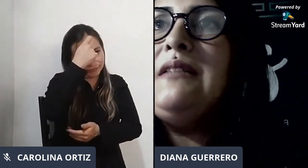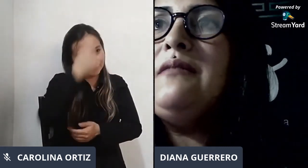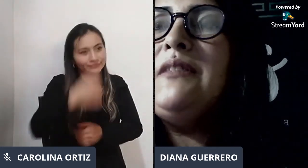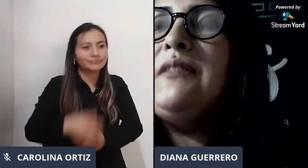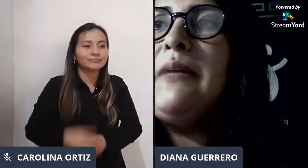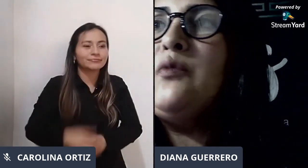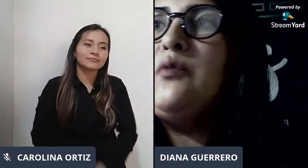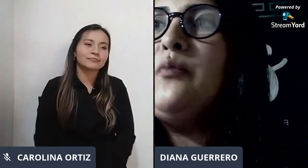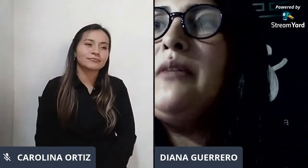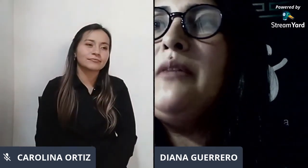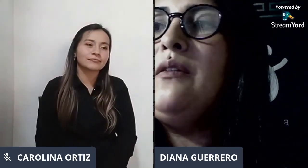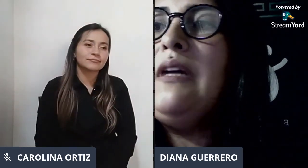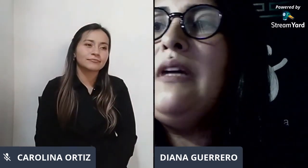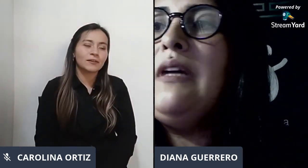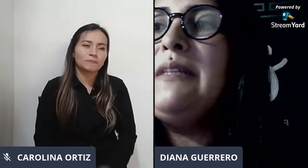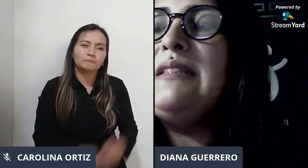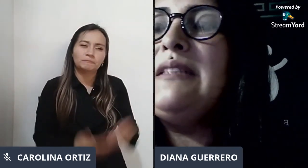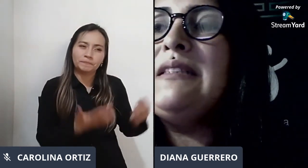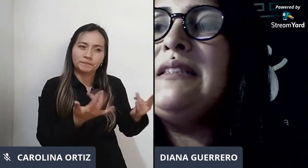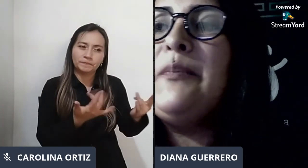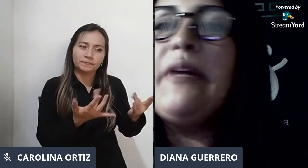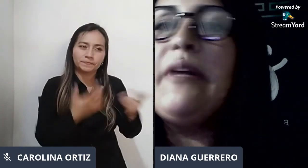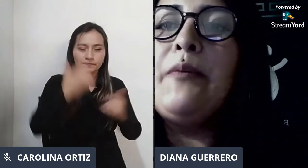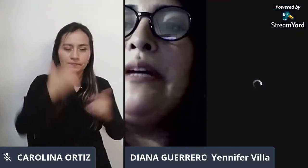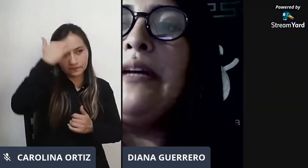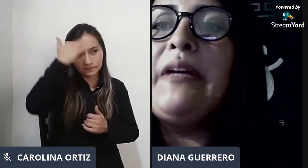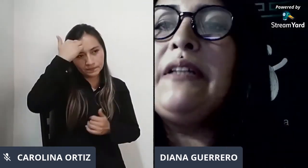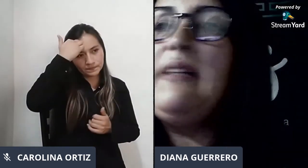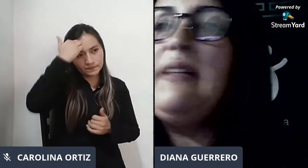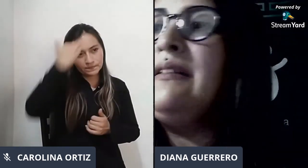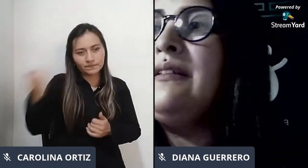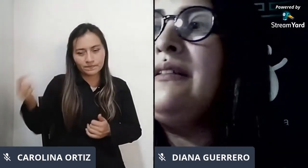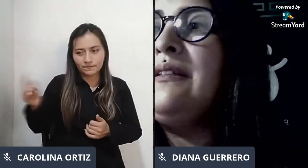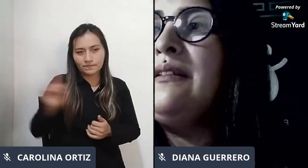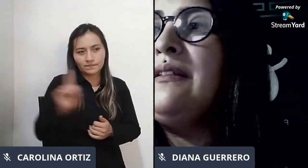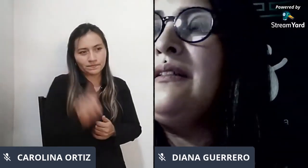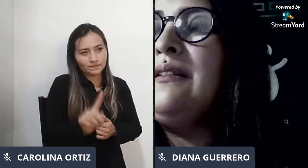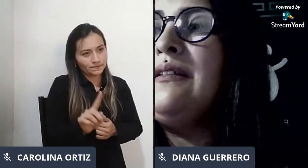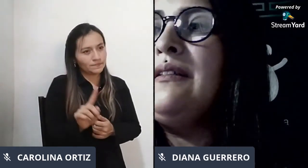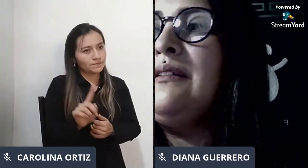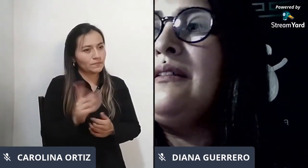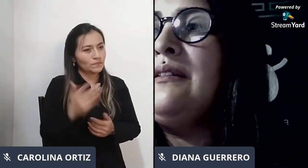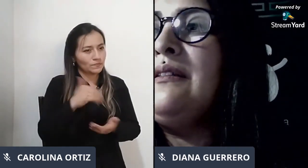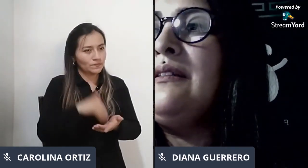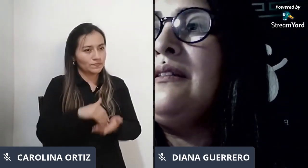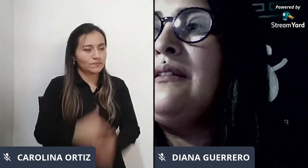gracias. Esperamos un momento a las maestras que se puedan volver a conectar.